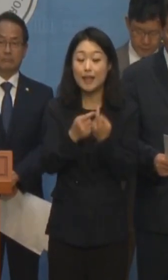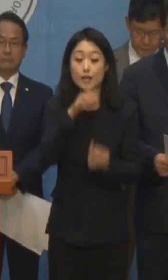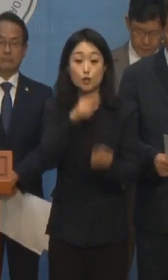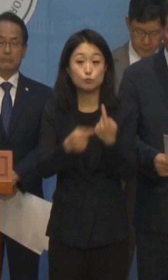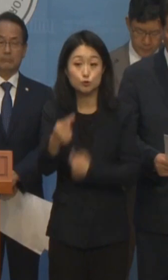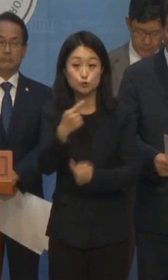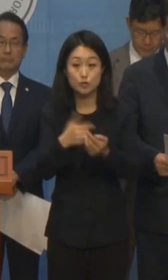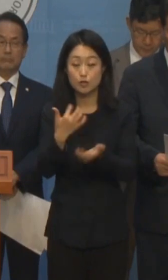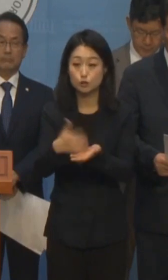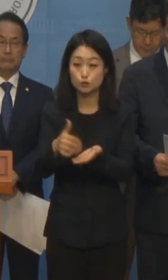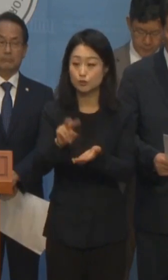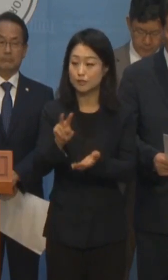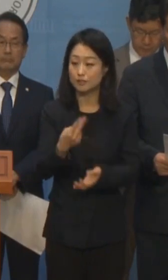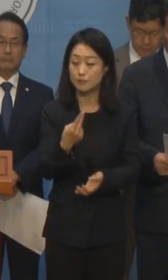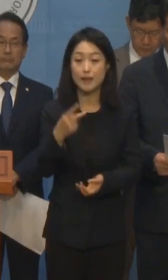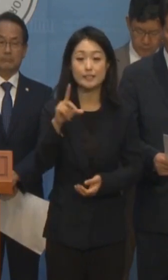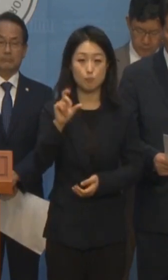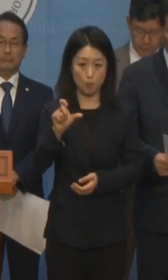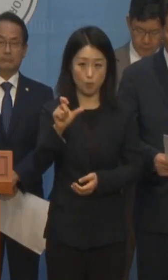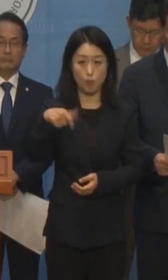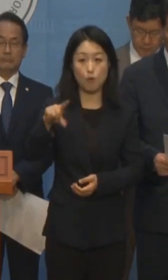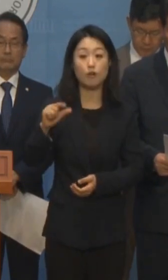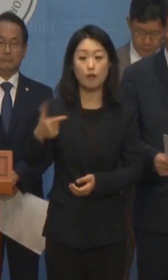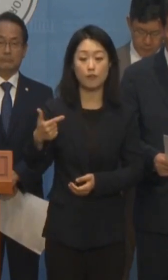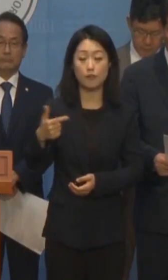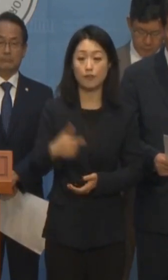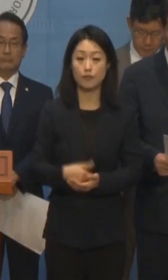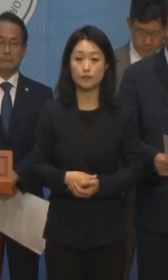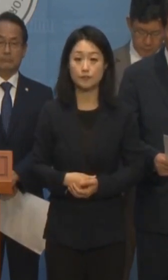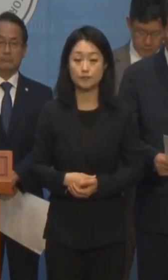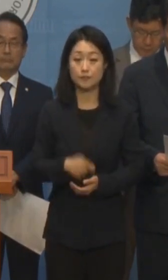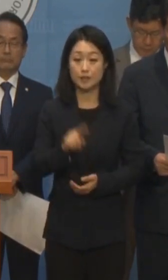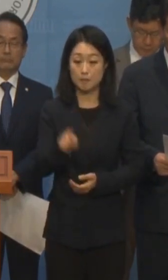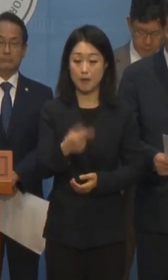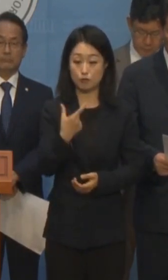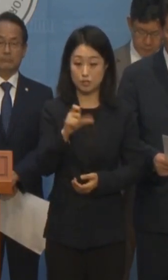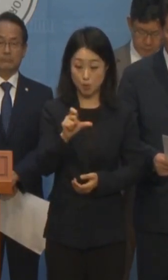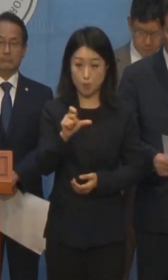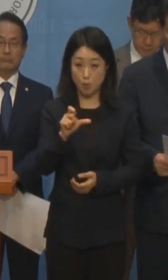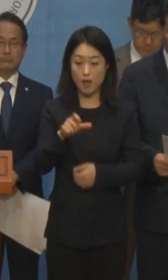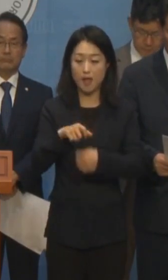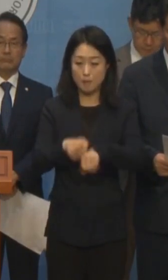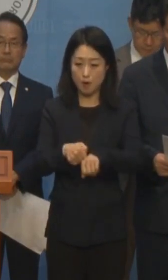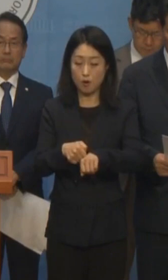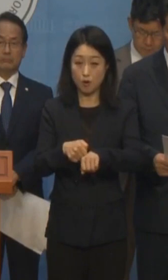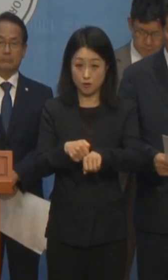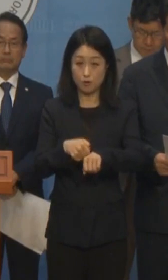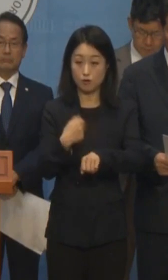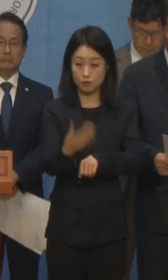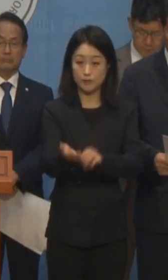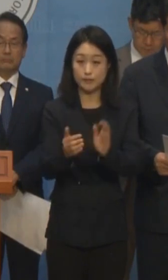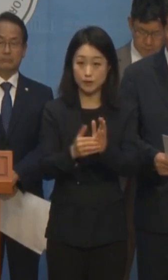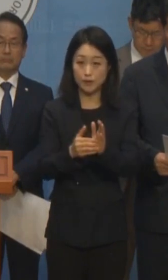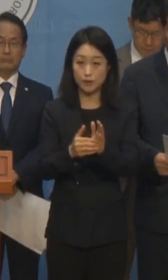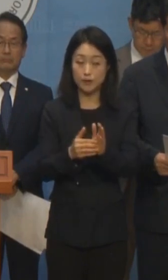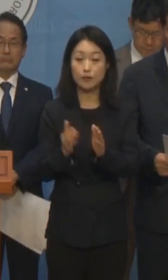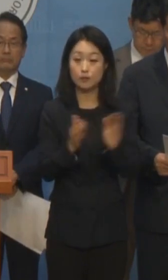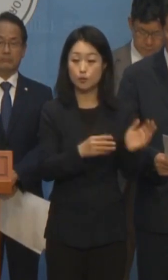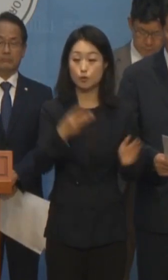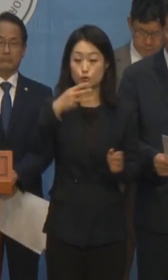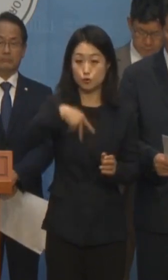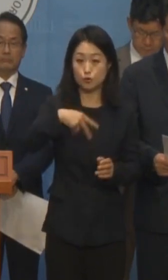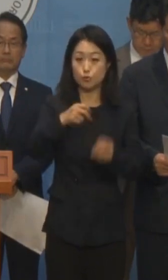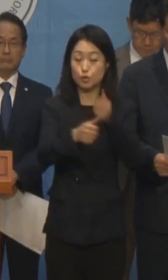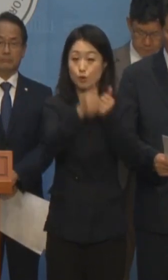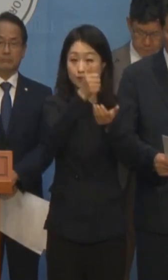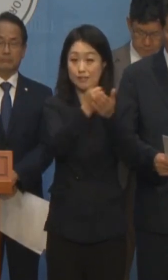접수한 민원은 215건에 달했다. 165건이 과징금으로 처벌을 받았고 류희림